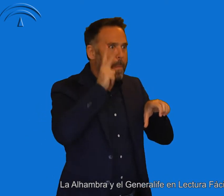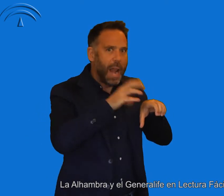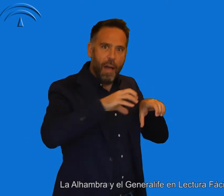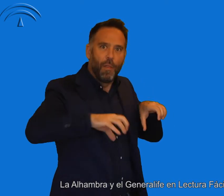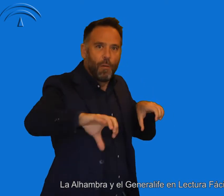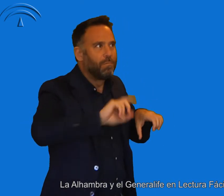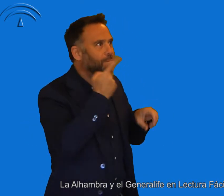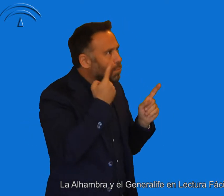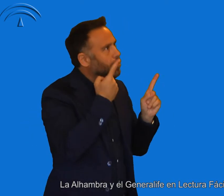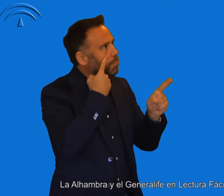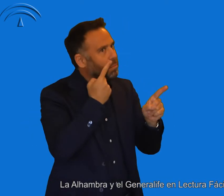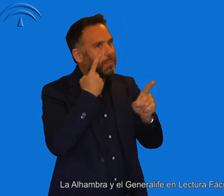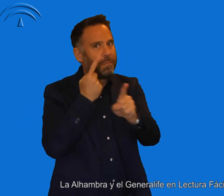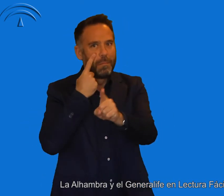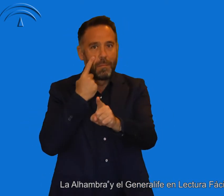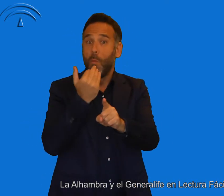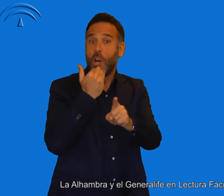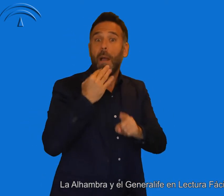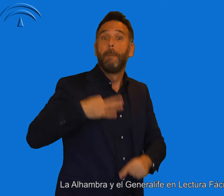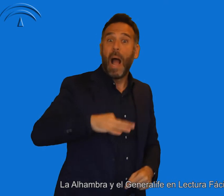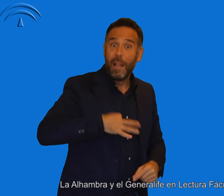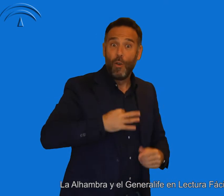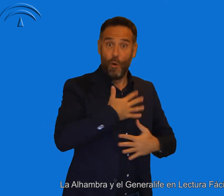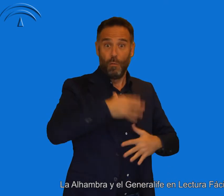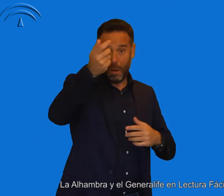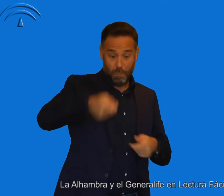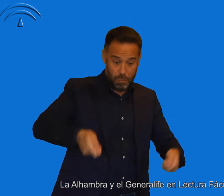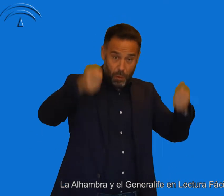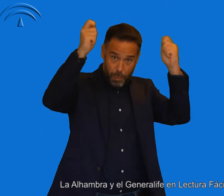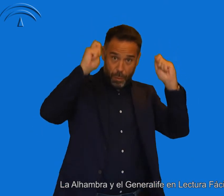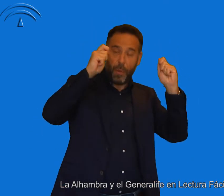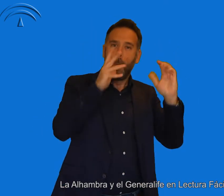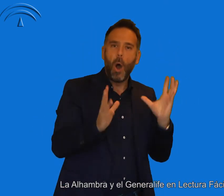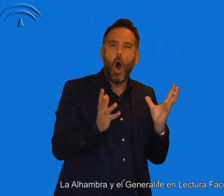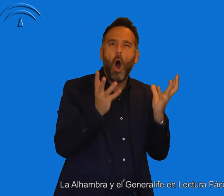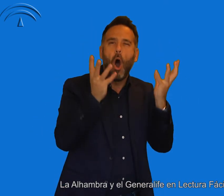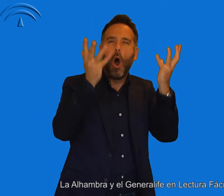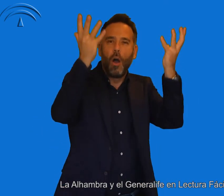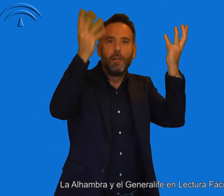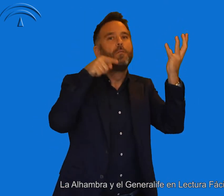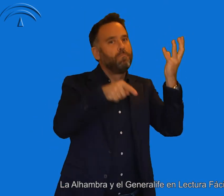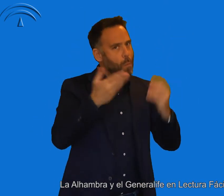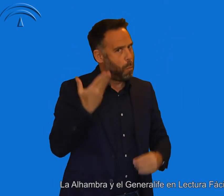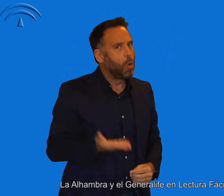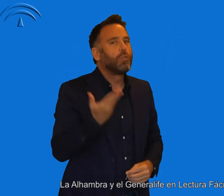talleres, baños, casas y palacios. El baño de la mezquita es un baño de